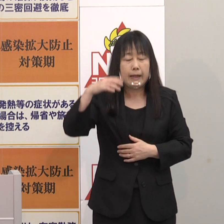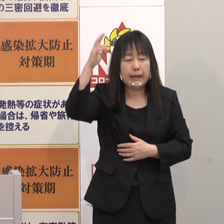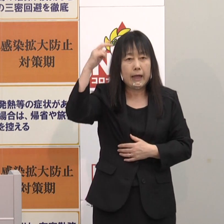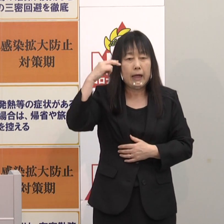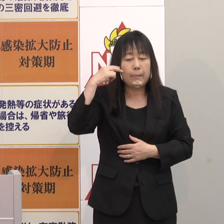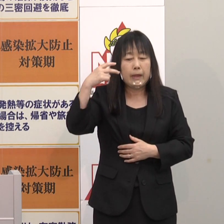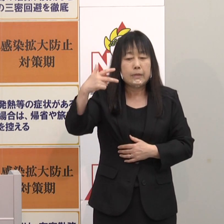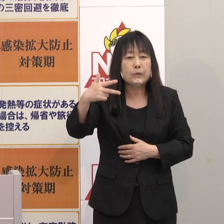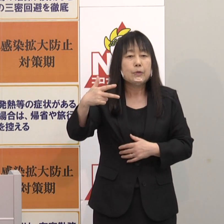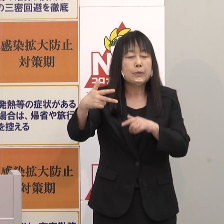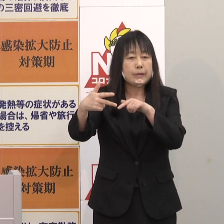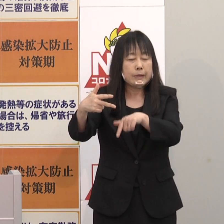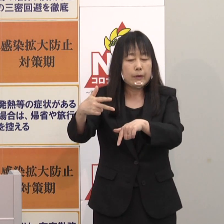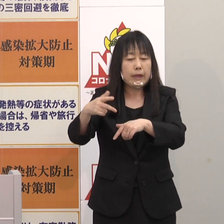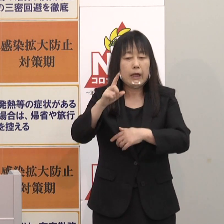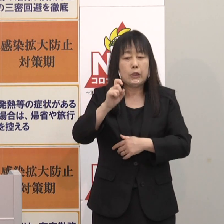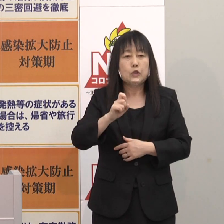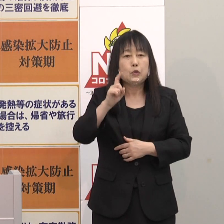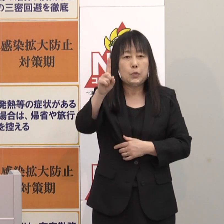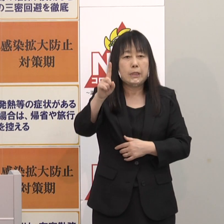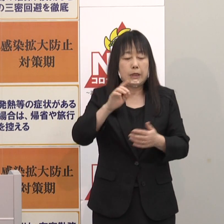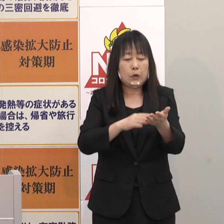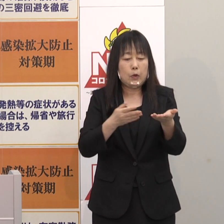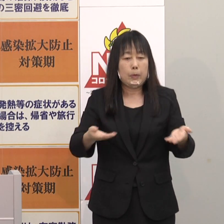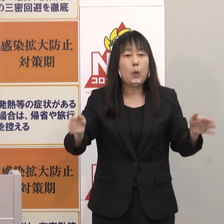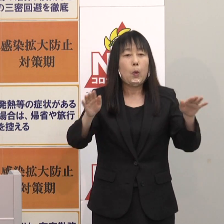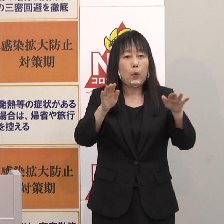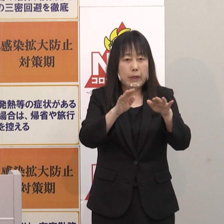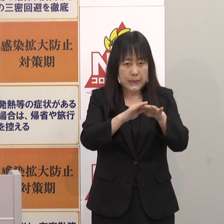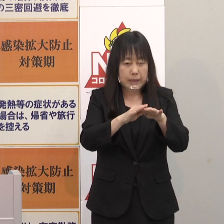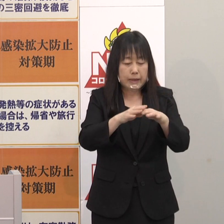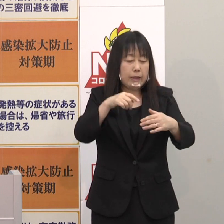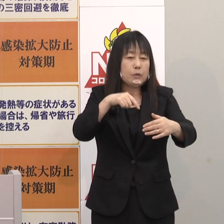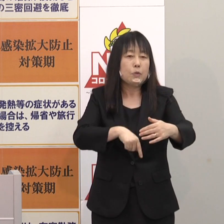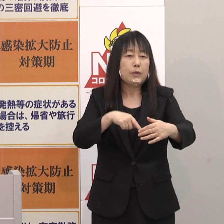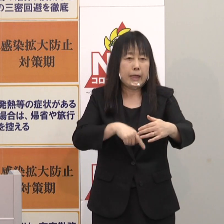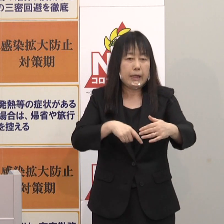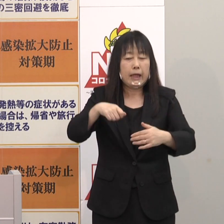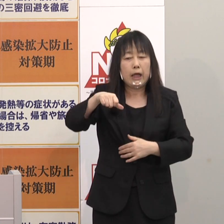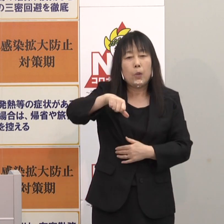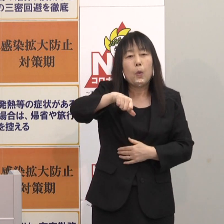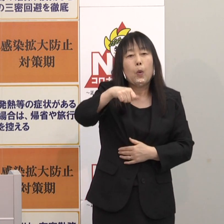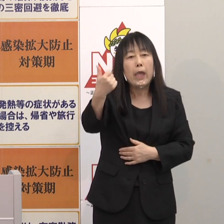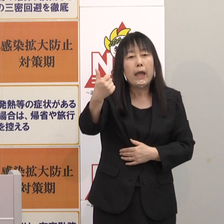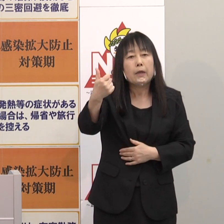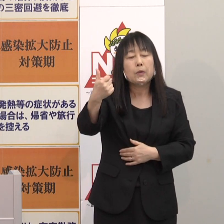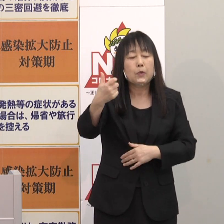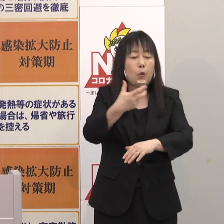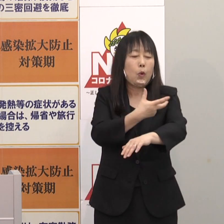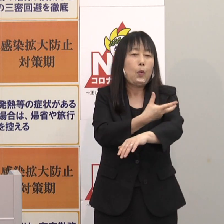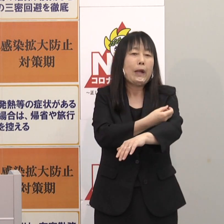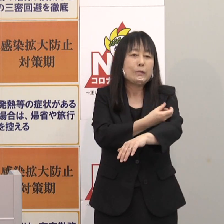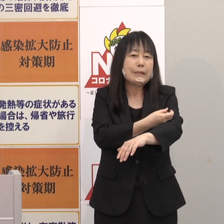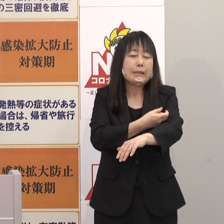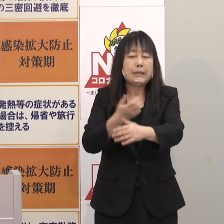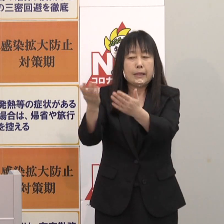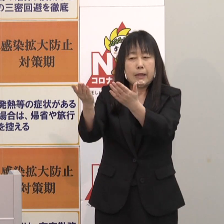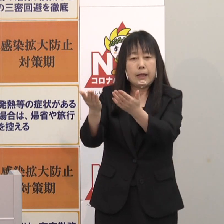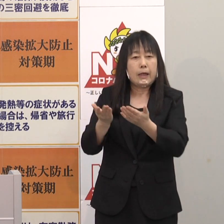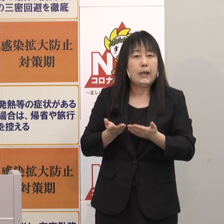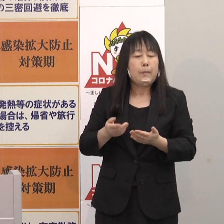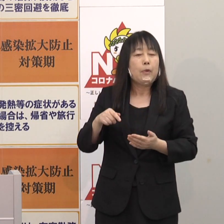で合計約500回の分のワクチンの供給を受ける予定となっております。国から